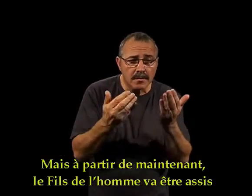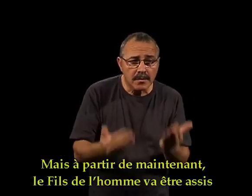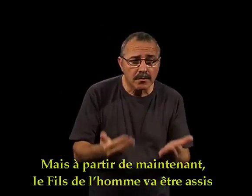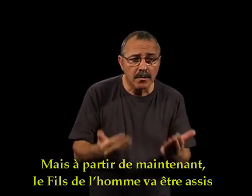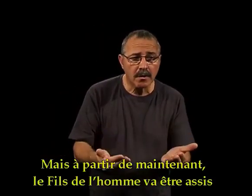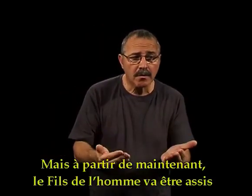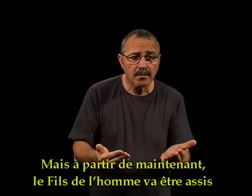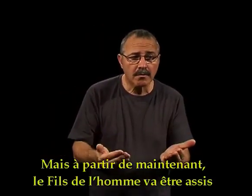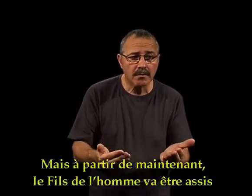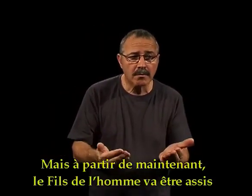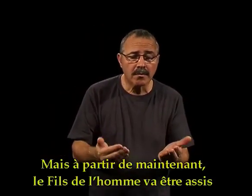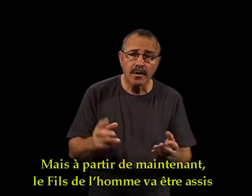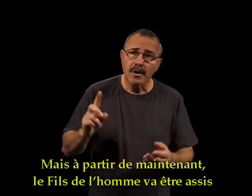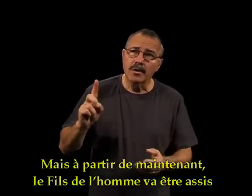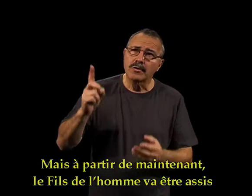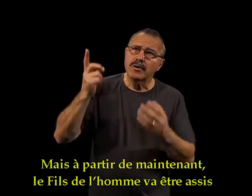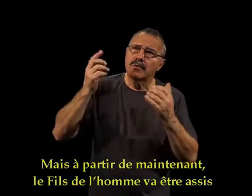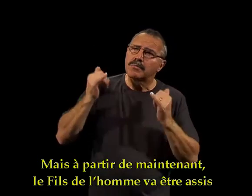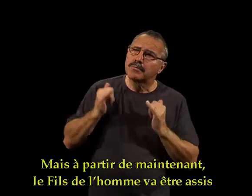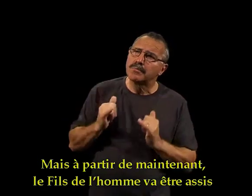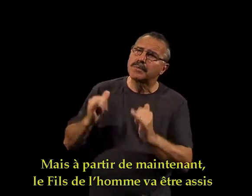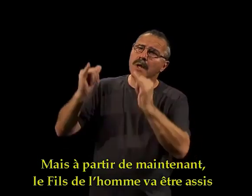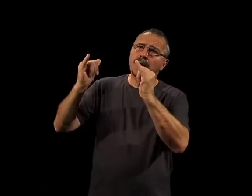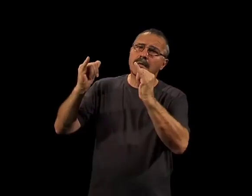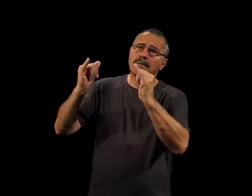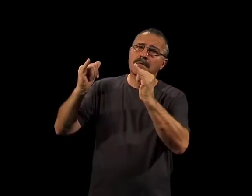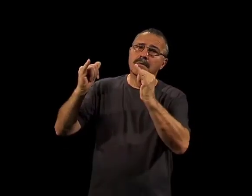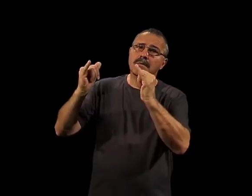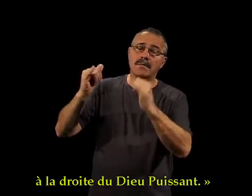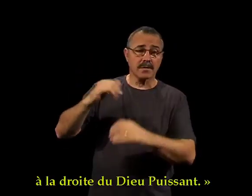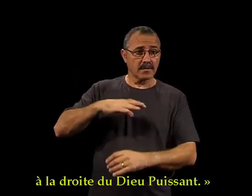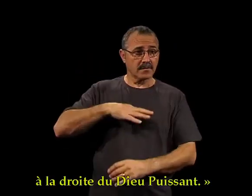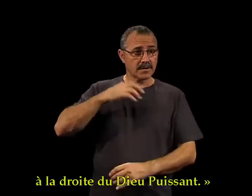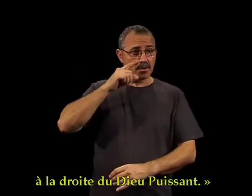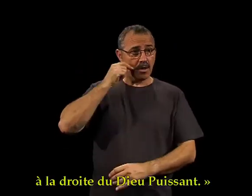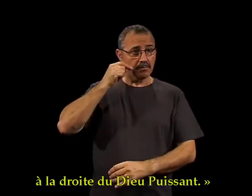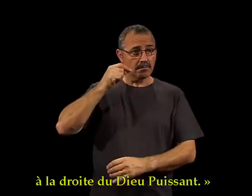l'homme va être assis à la droite du Dieu puissant.